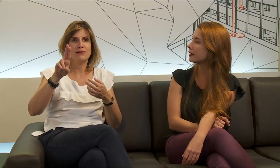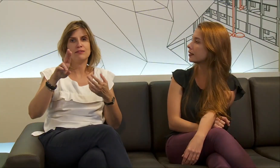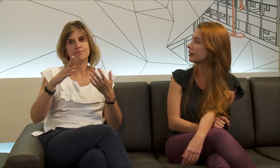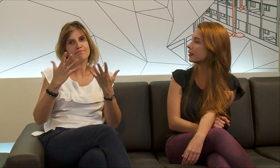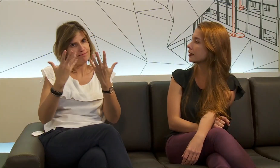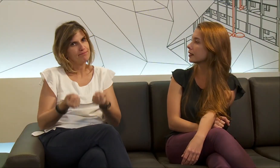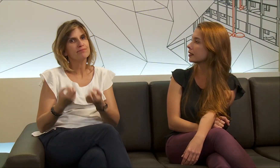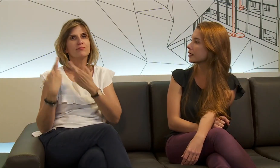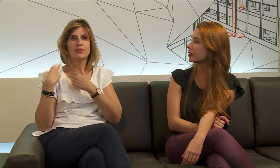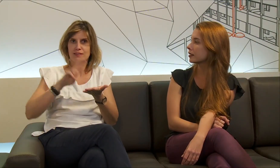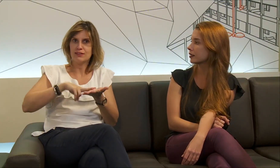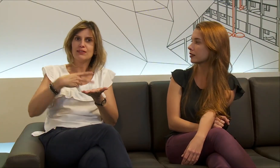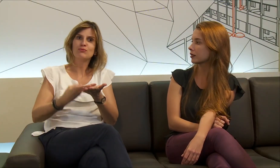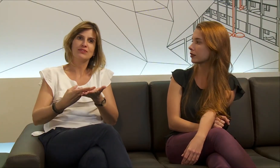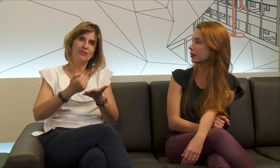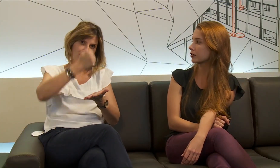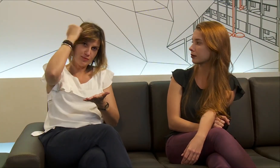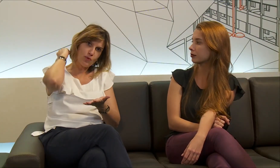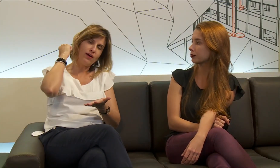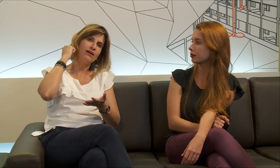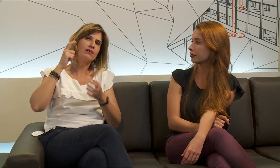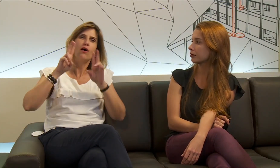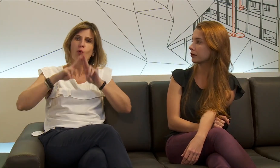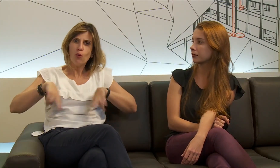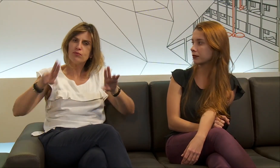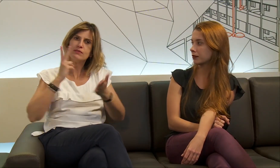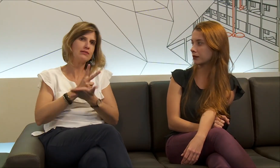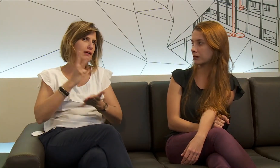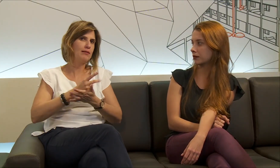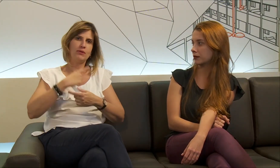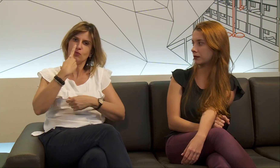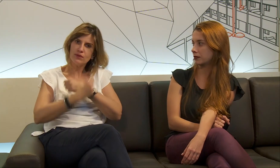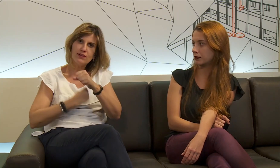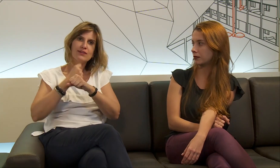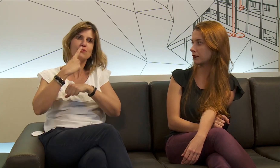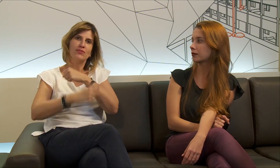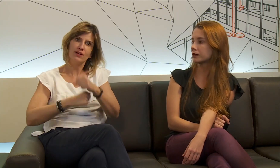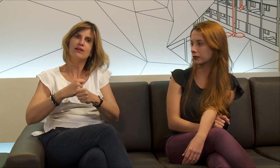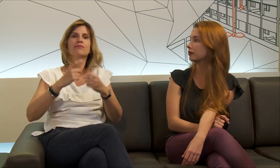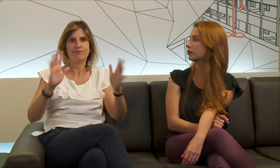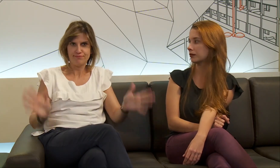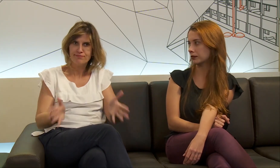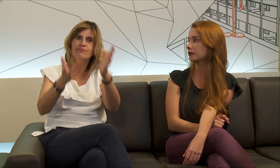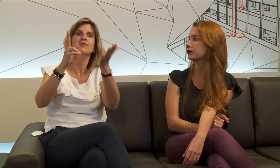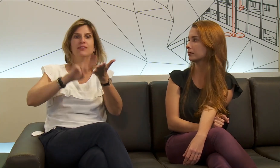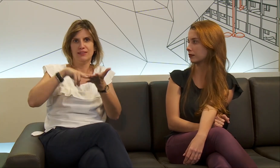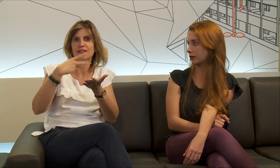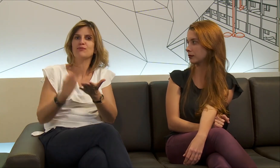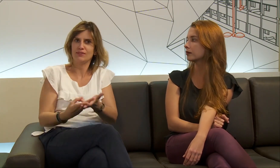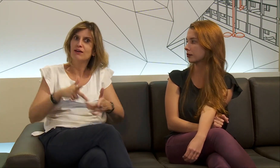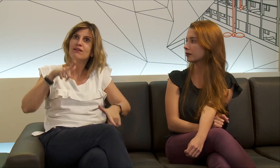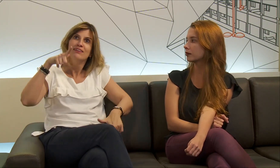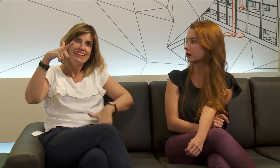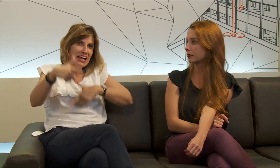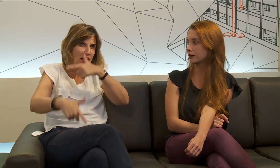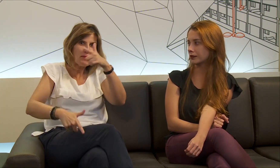Bem, há algumas universidades que têm feito a tradução dos vestibulares. Anualmente, a